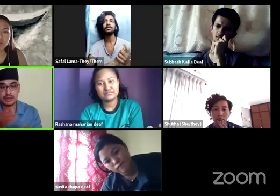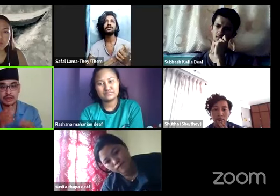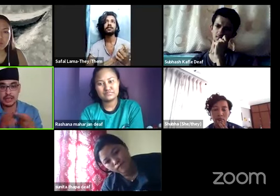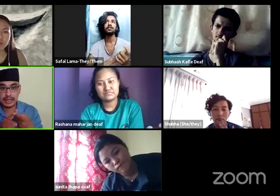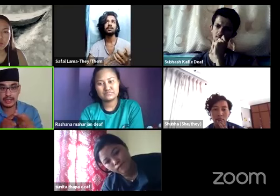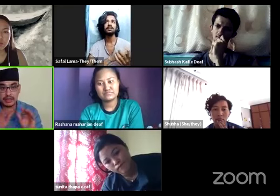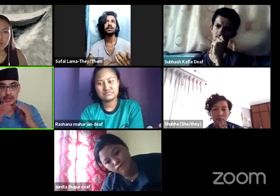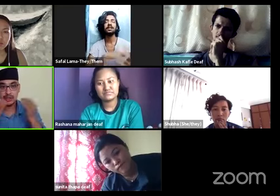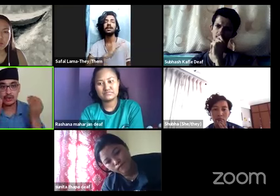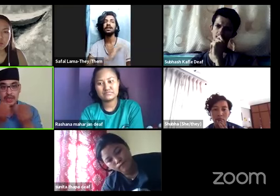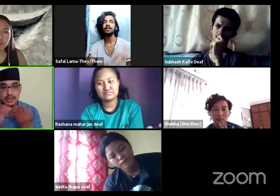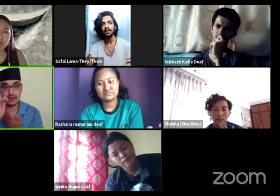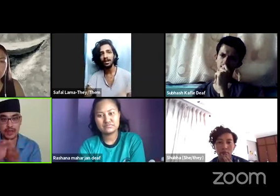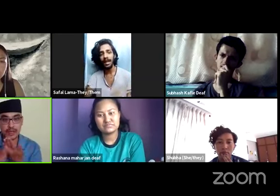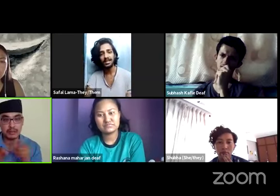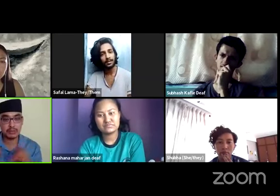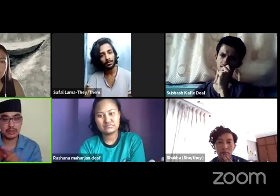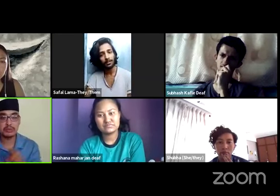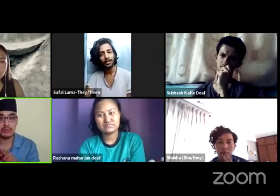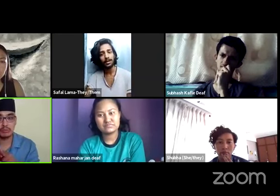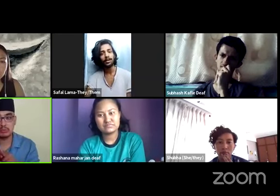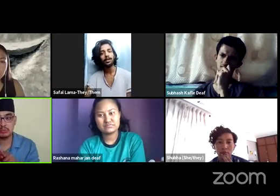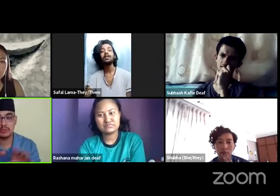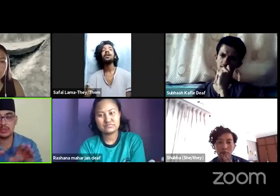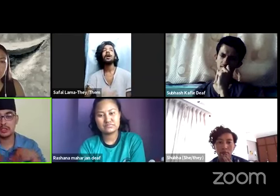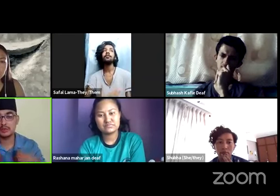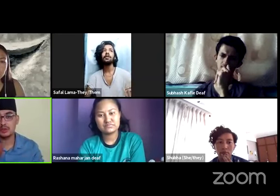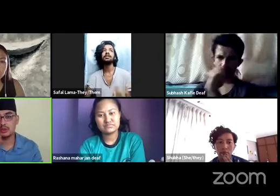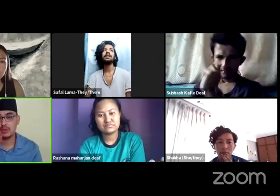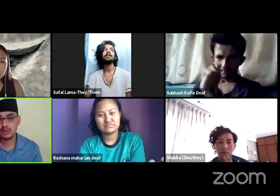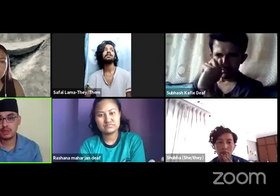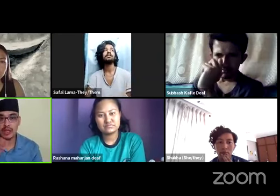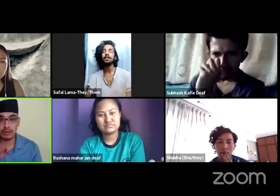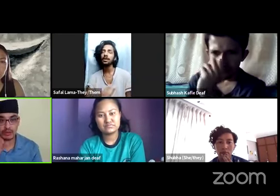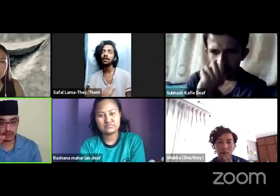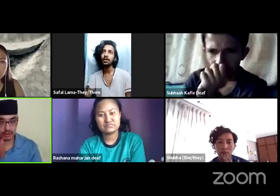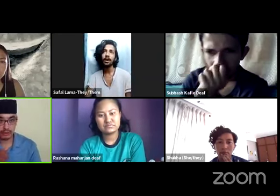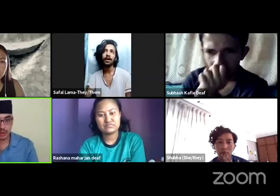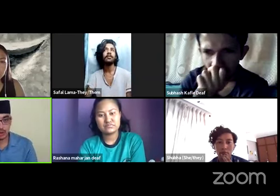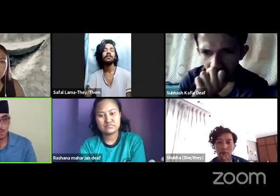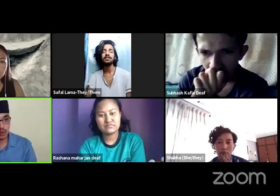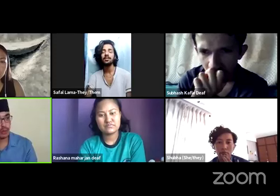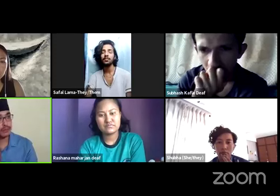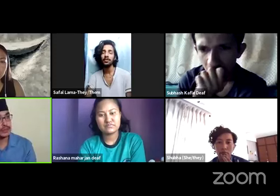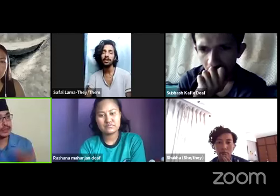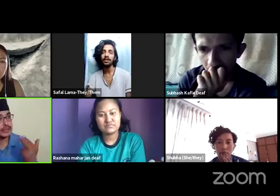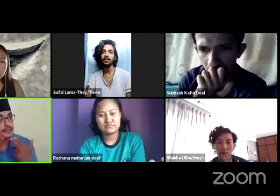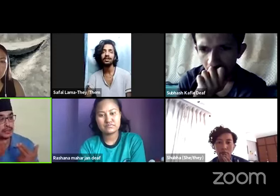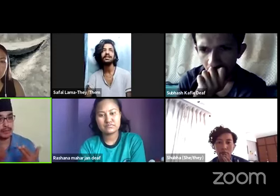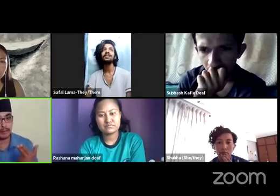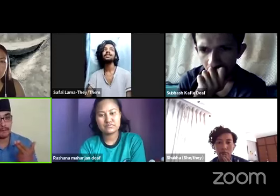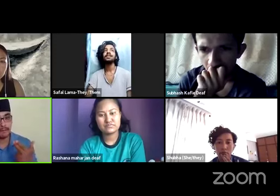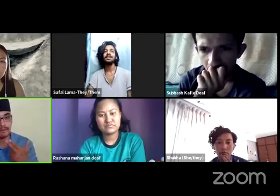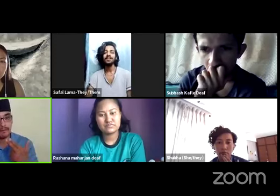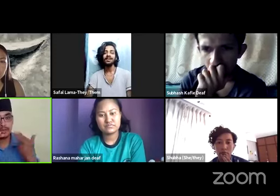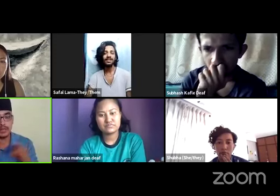सोसाइटीको स्ट्रक्चर अनुसार एक्सेप्टेबल हुँदैन, आफ्नो पहिचानलाई चाहिँ खुलेर आवाज गर्न पाउँदैन